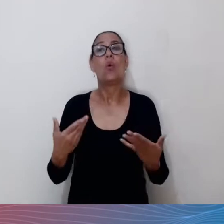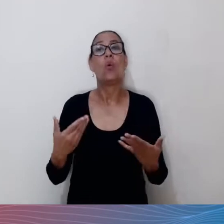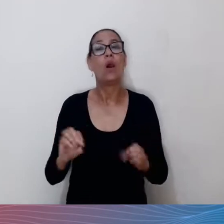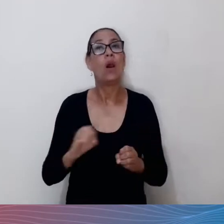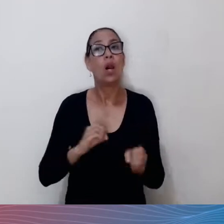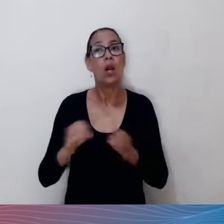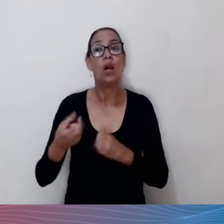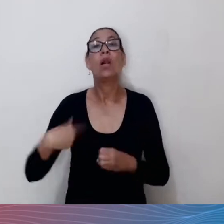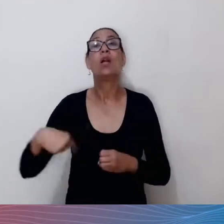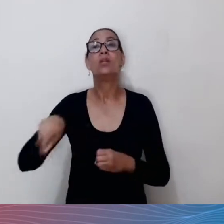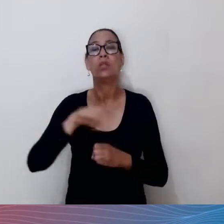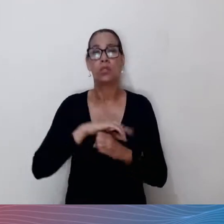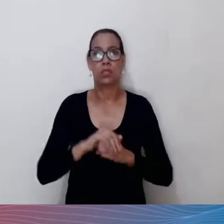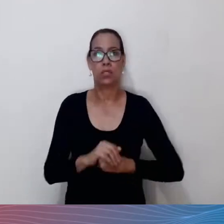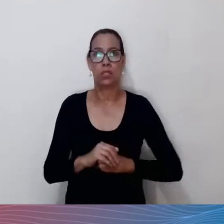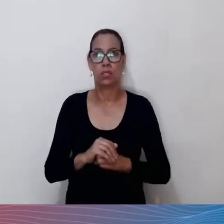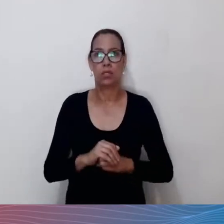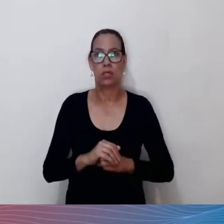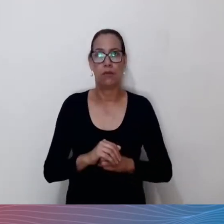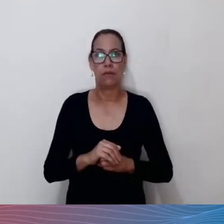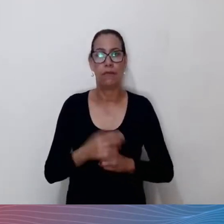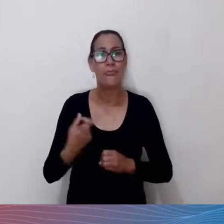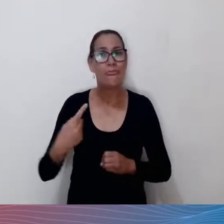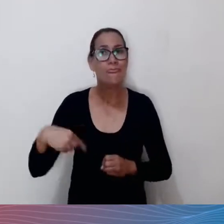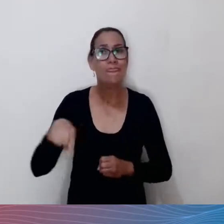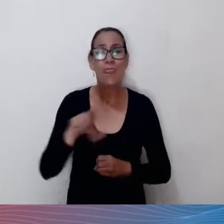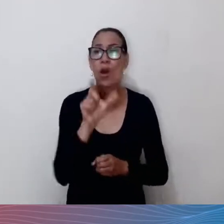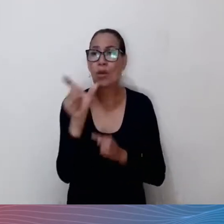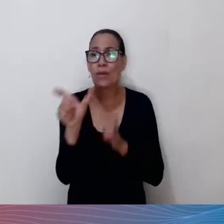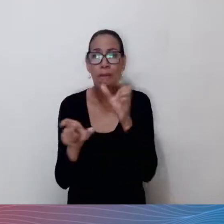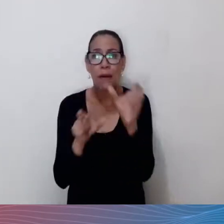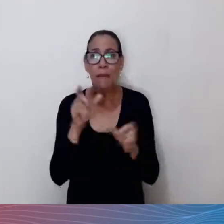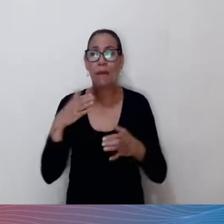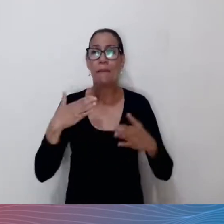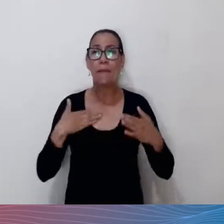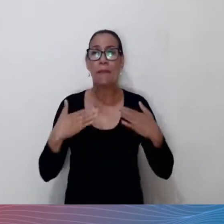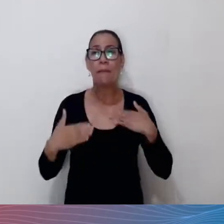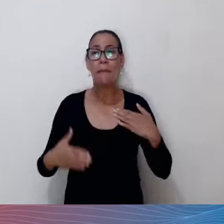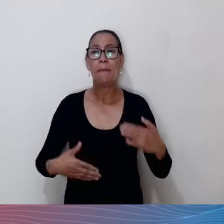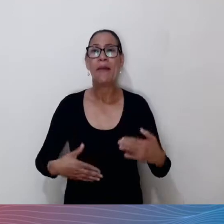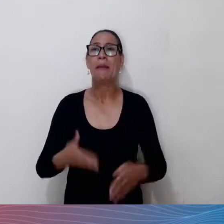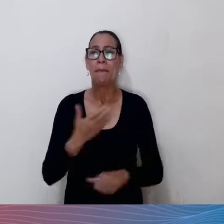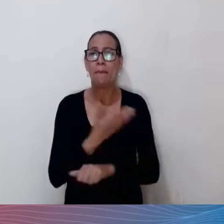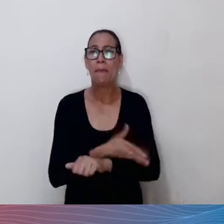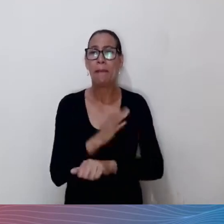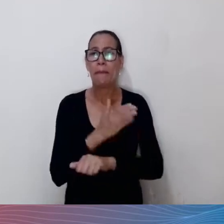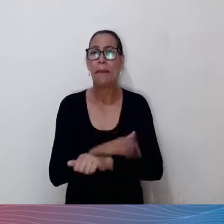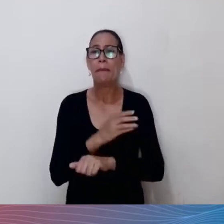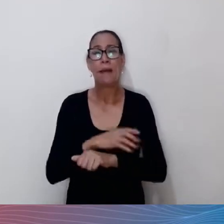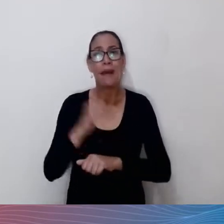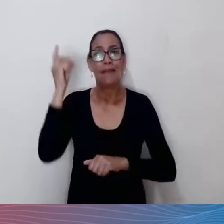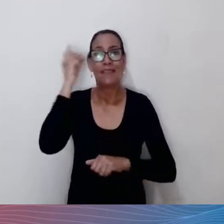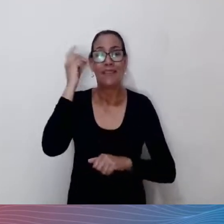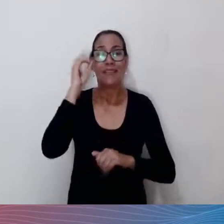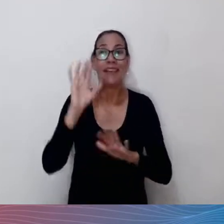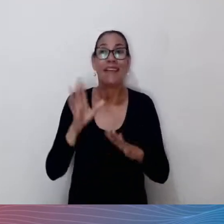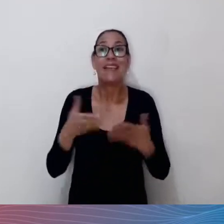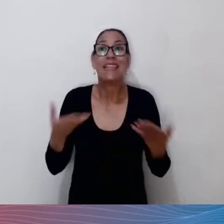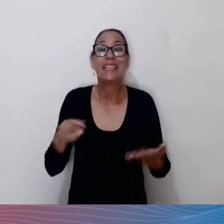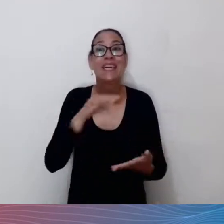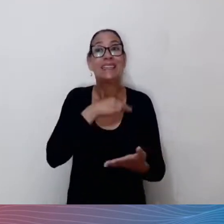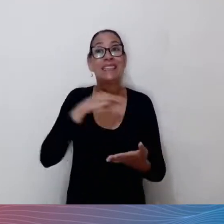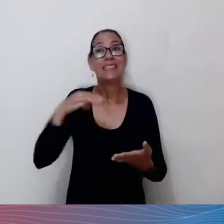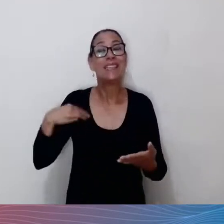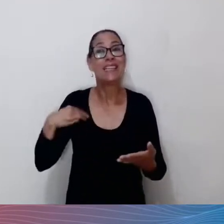Cada membro, irmãos, de tanto exercitar seus dons, nós temos nossos ministérios. Mas os ministérios de todos